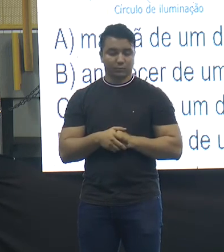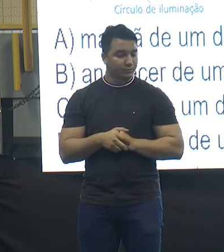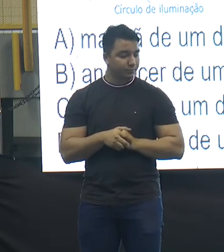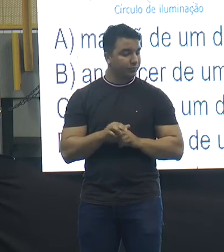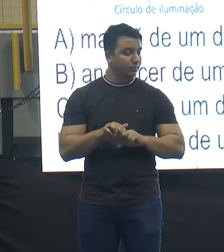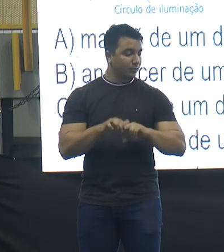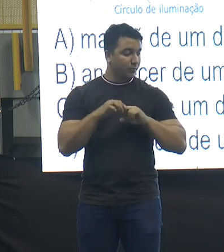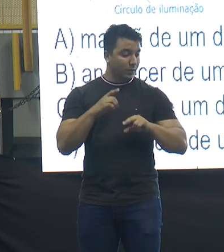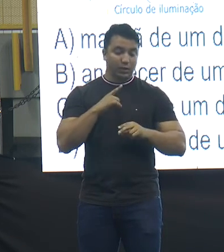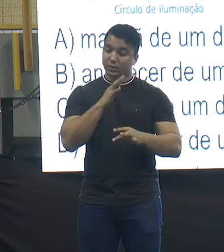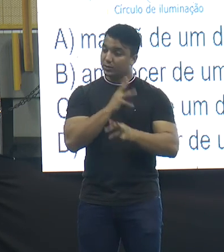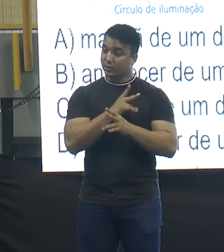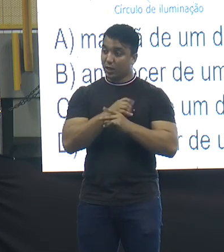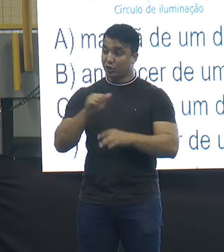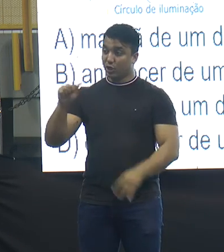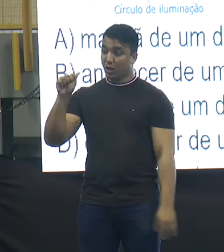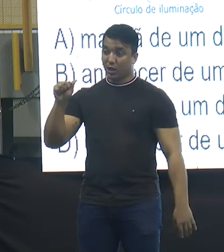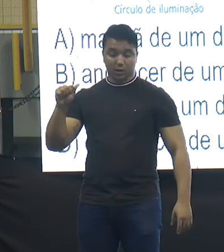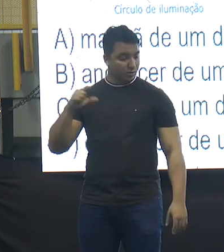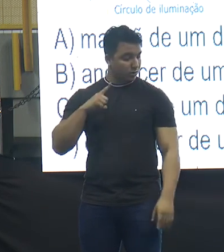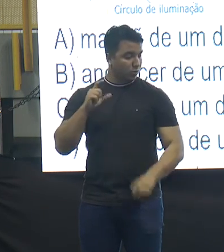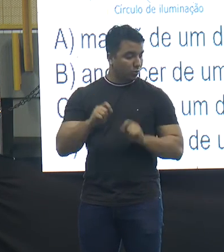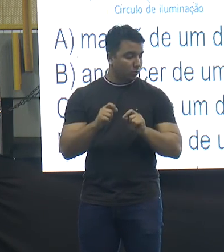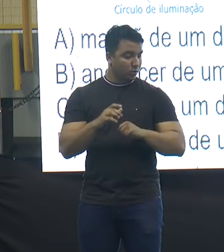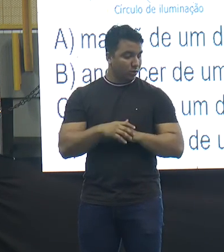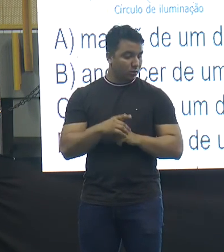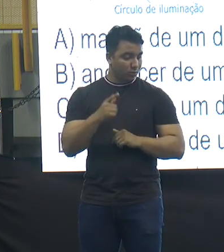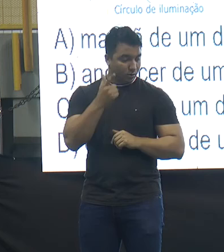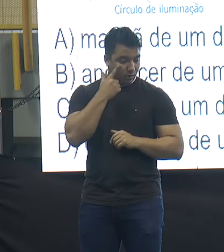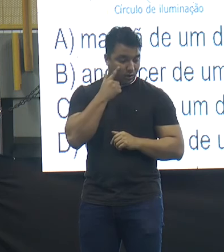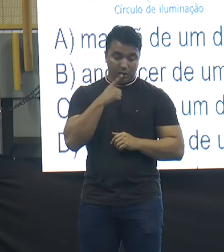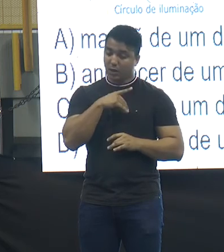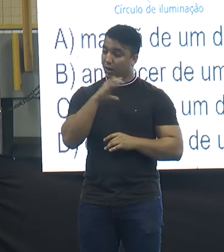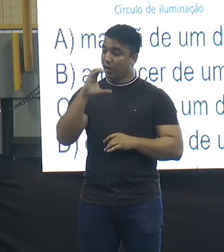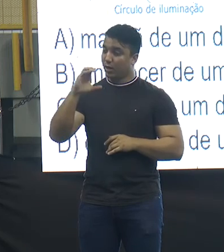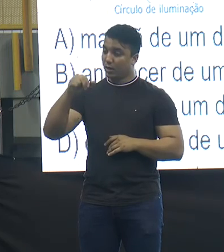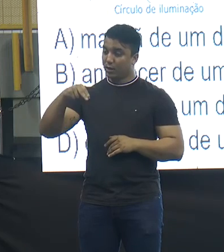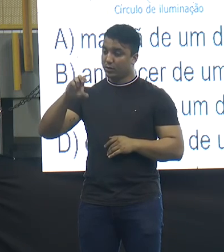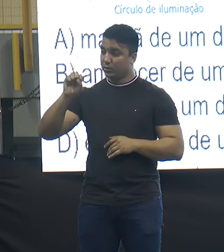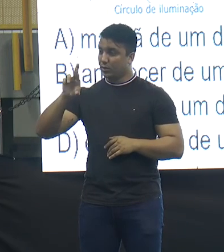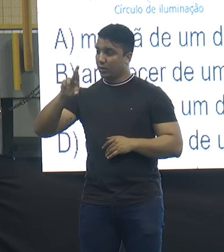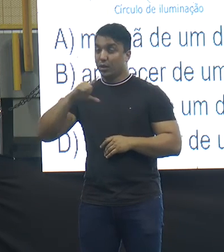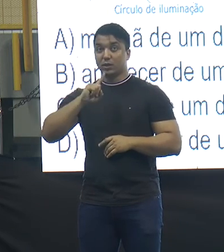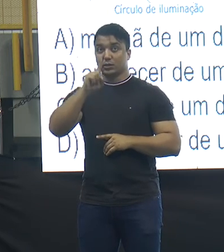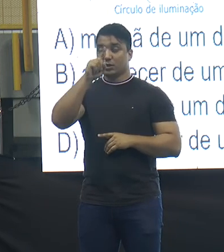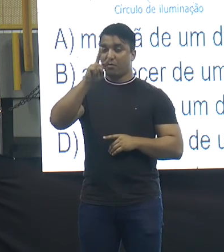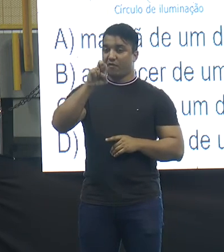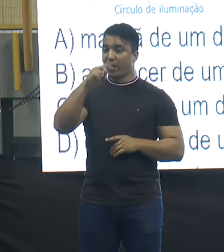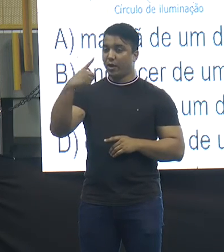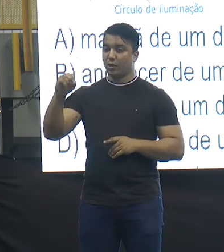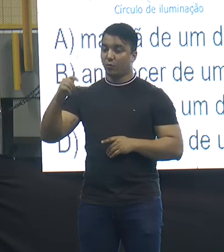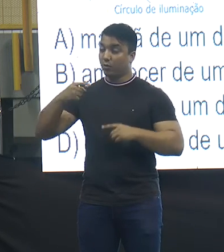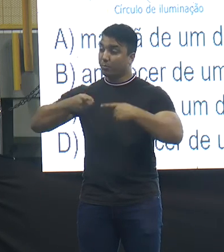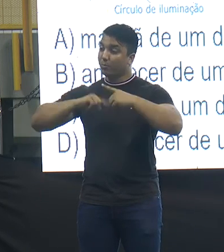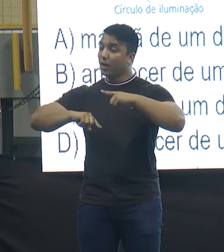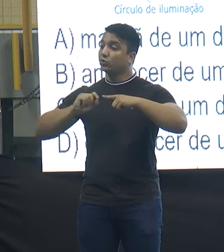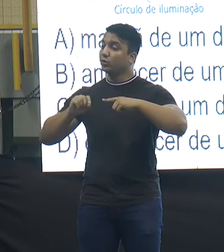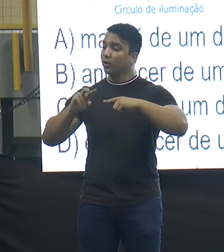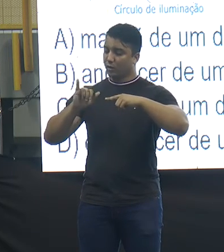Consequentemente, na cidade A, se lá em cima o Sol está passando pelo trópico de Câncer, lá em cima é verão, aqui embaixo é o quê? É